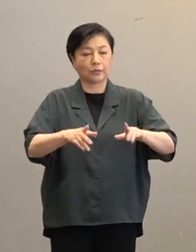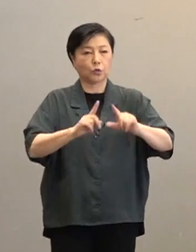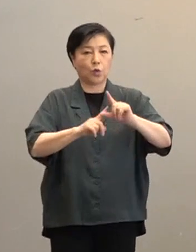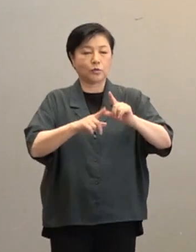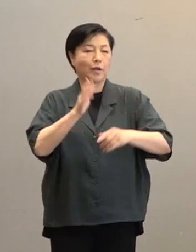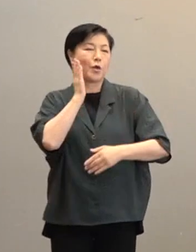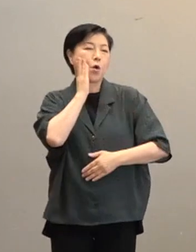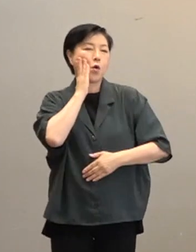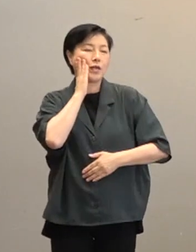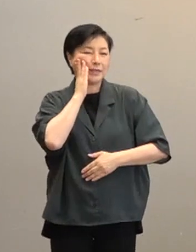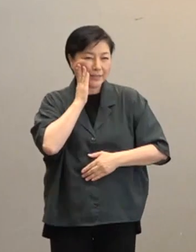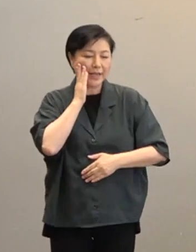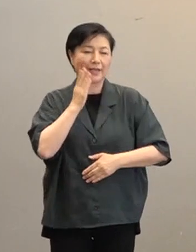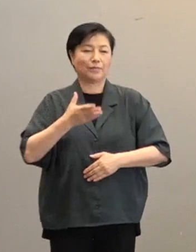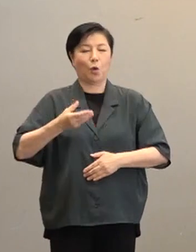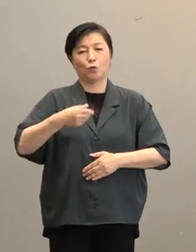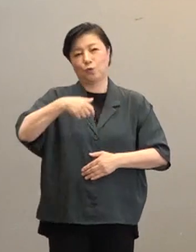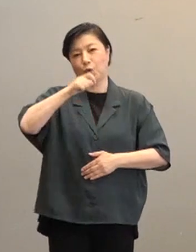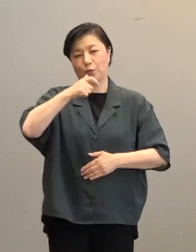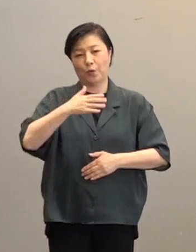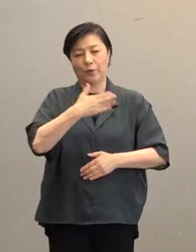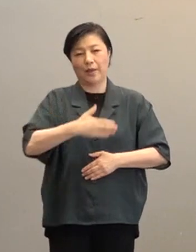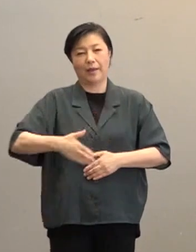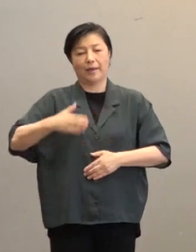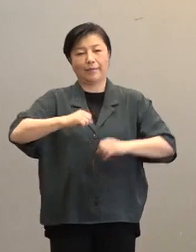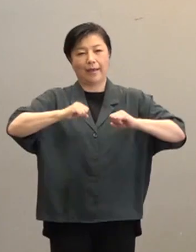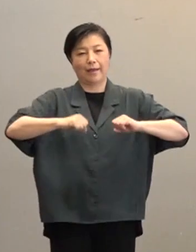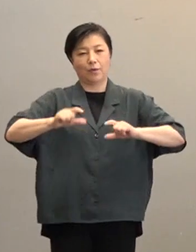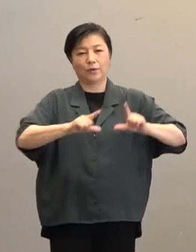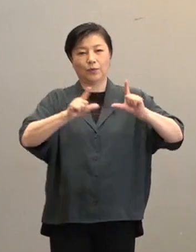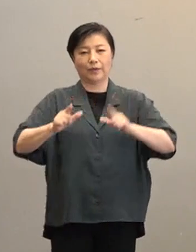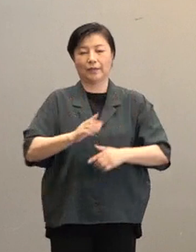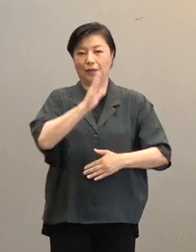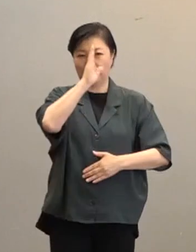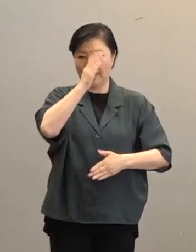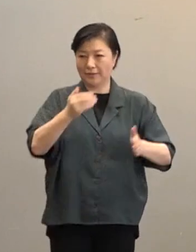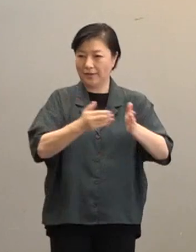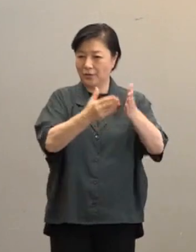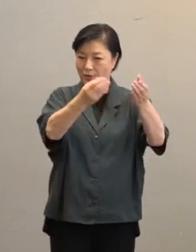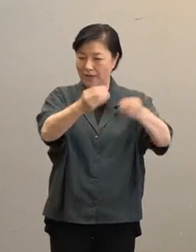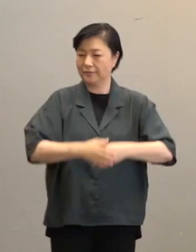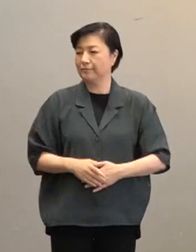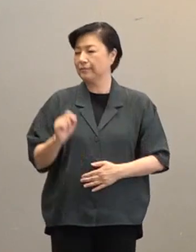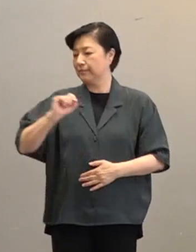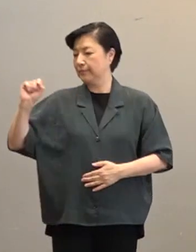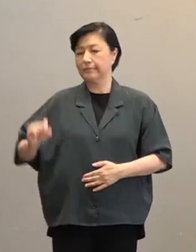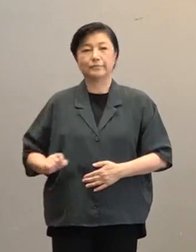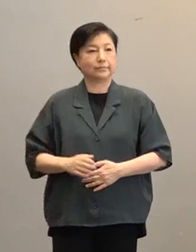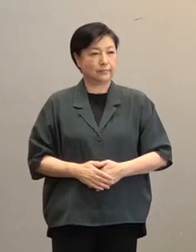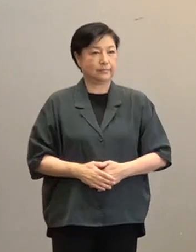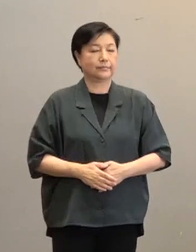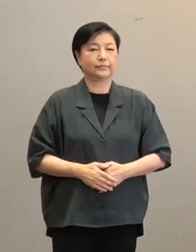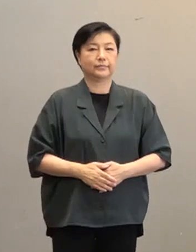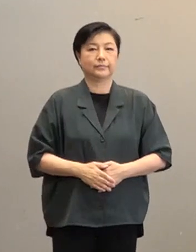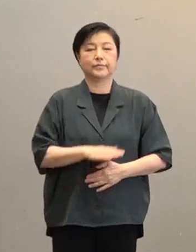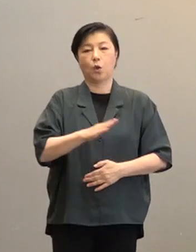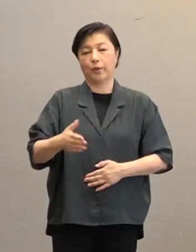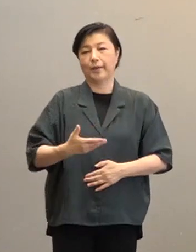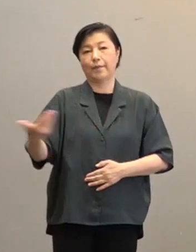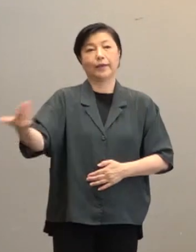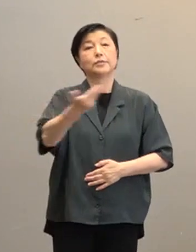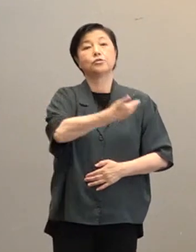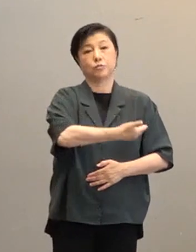で毎日健康に過ごしていただきたいと思います。私からは以上です。 それでは質